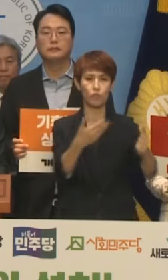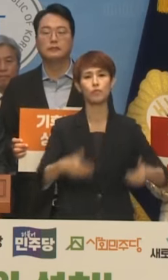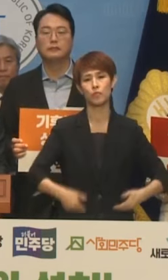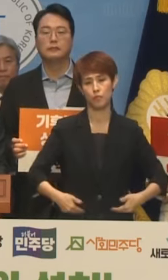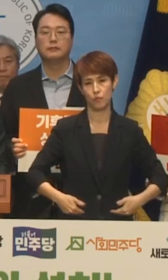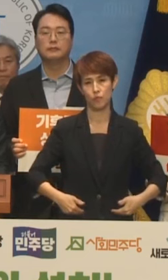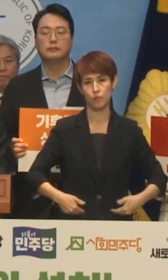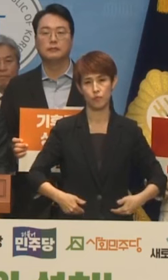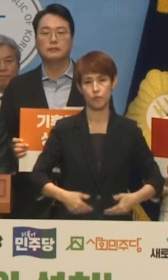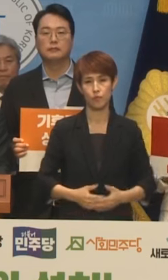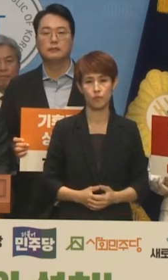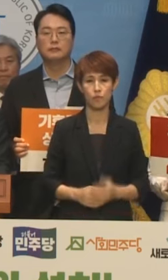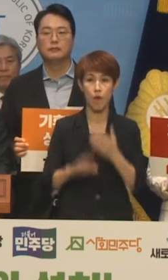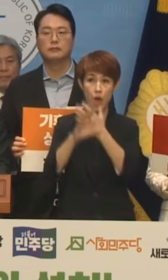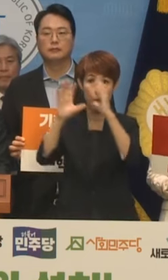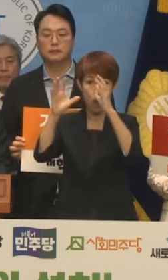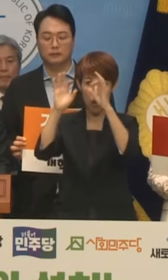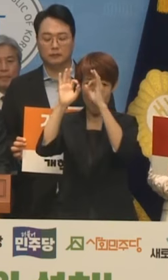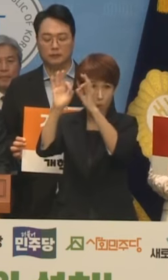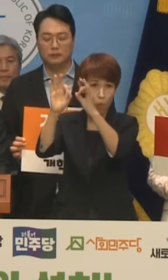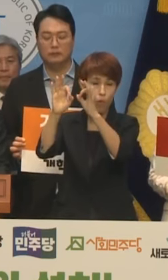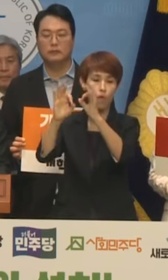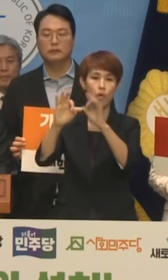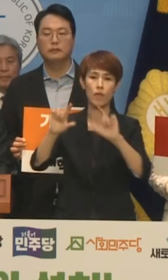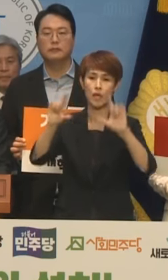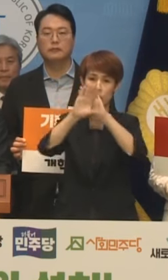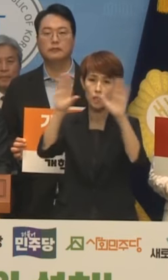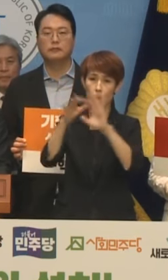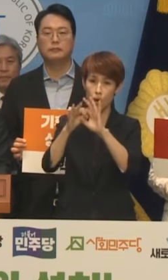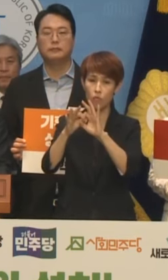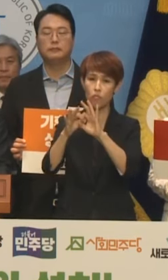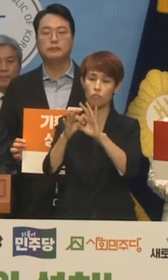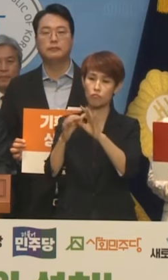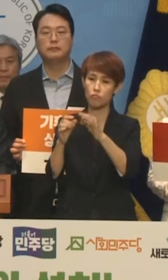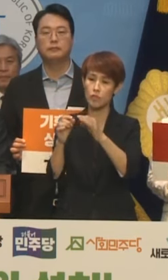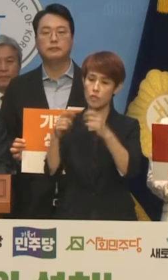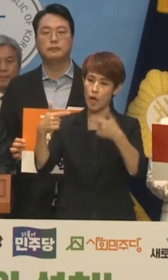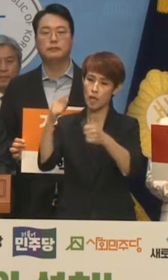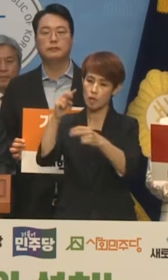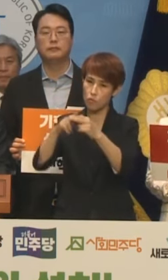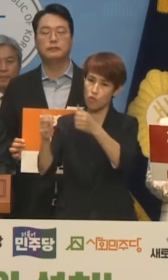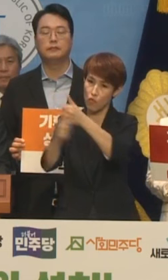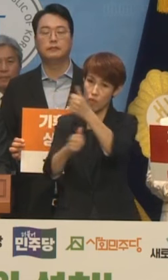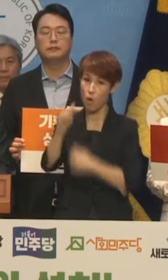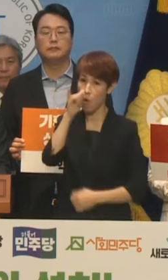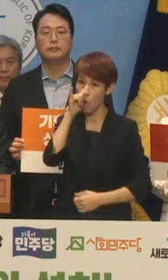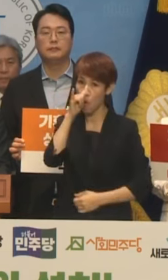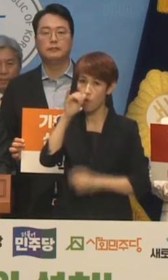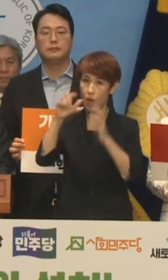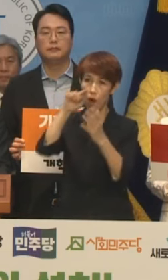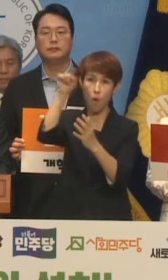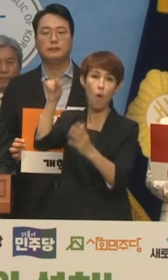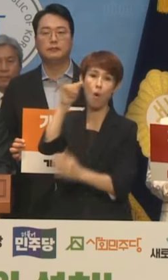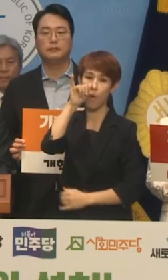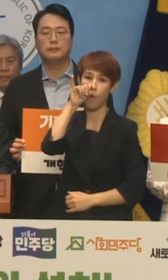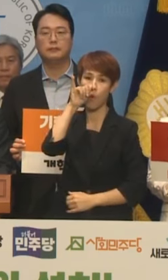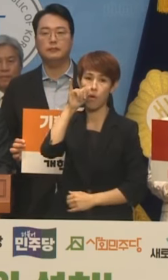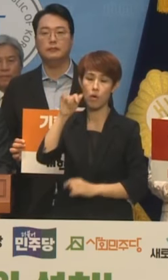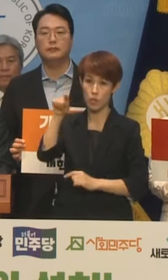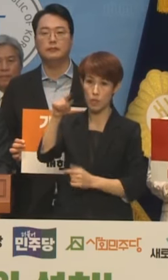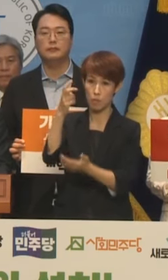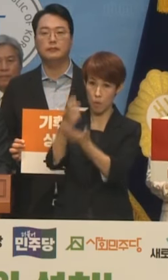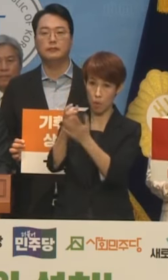합니다. 해외의회의 경우 기후위기의 의제를 다루는 별도의 상임위원회를 두고 있는 국가들이 다수 존재하며 기후 관련